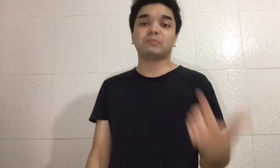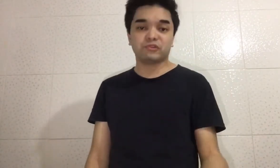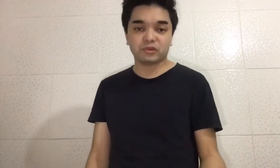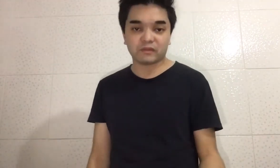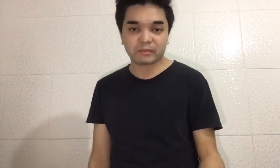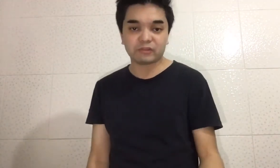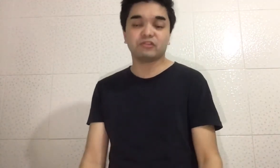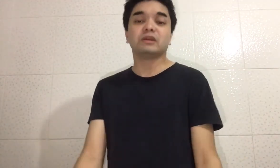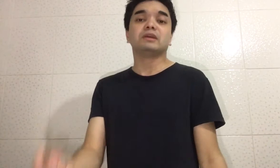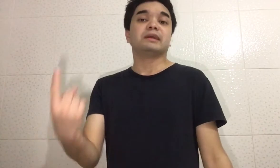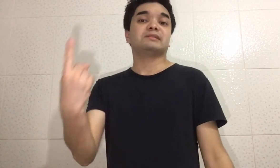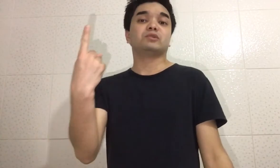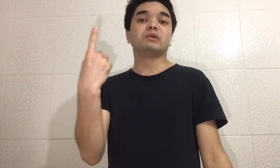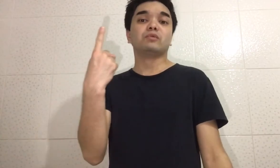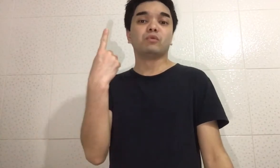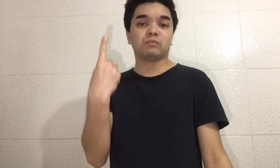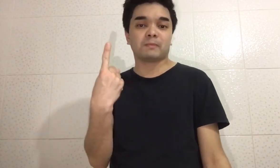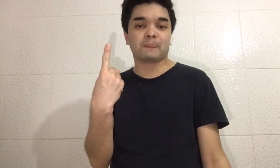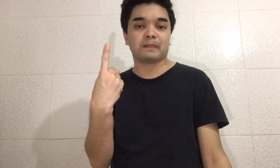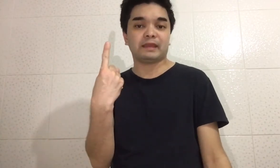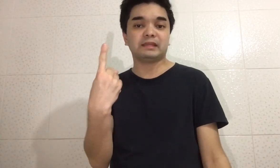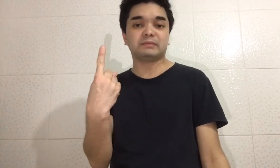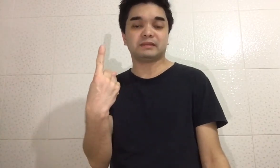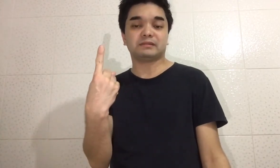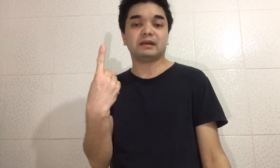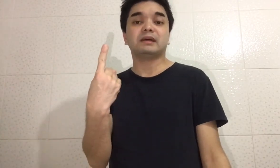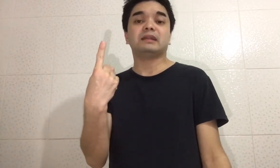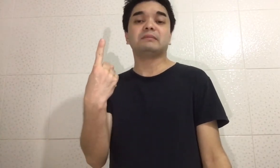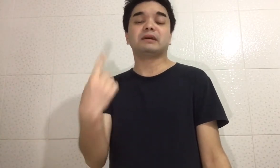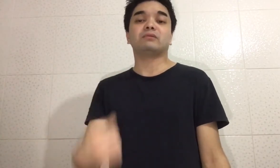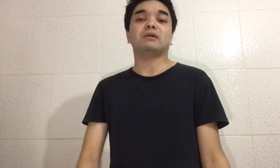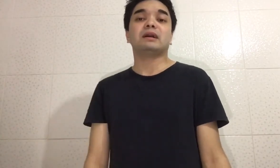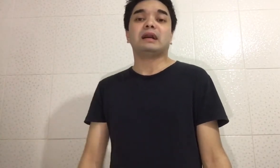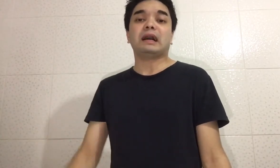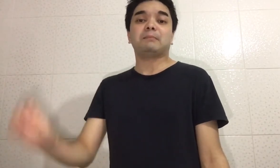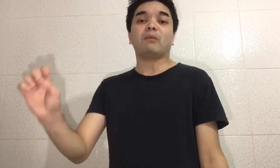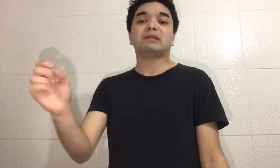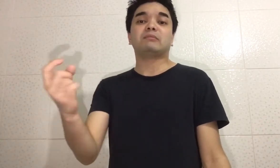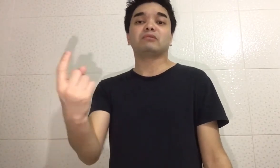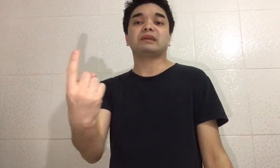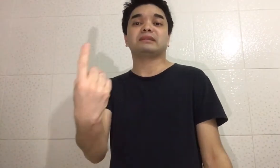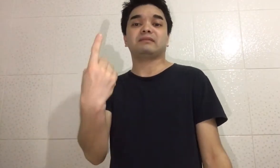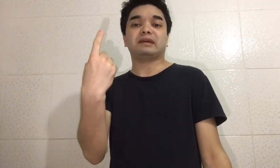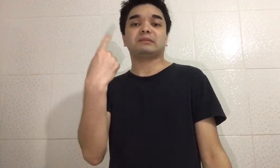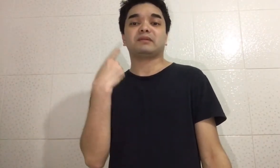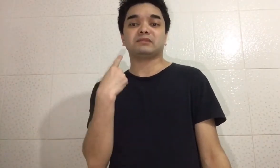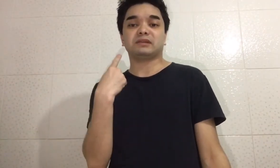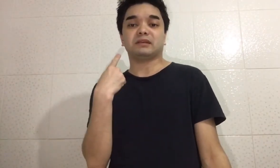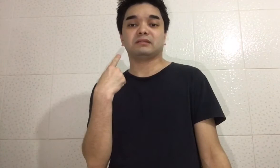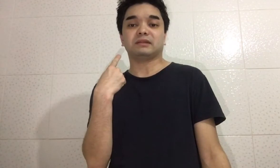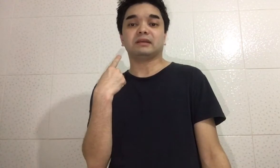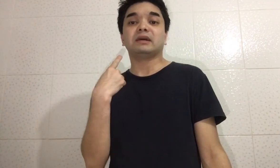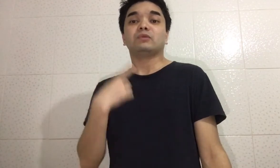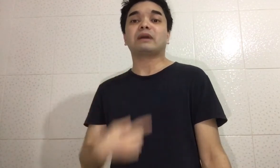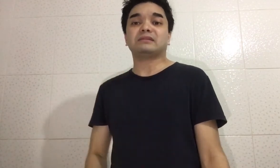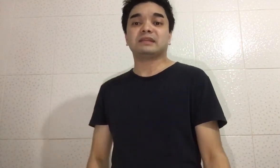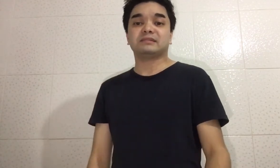repetir novamente, esse é o número 1 em Libras, tá? Lembrando, a palma da mão tem que estar virada para você, né? No caso das